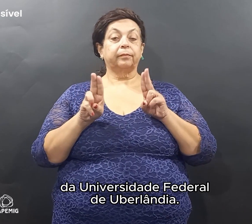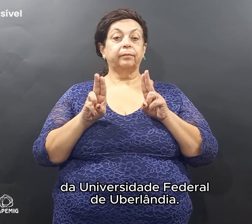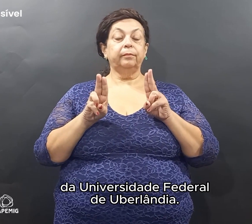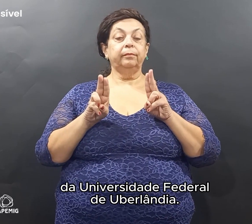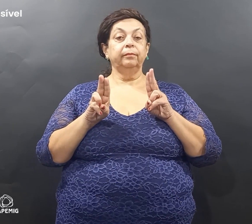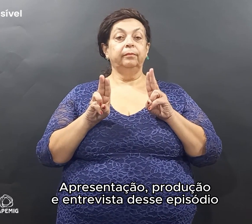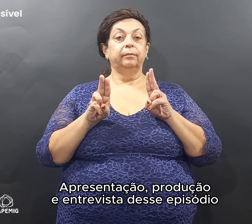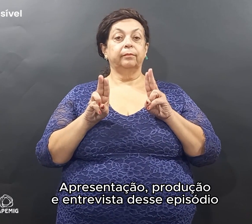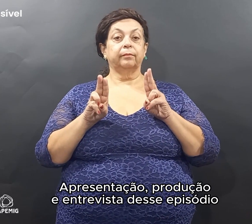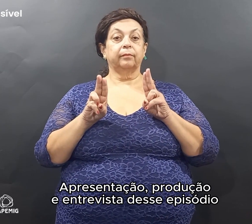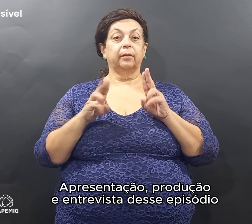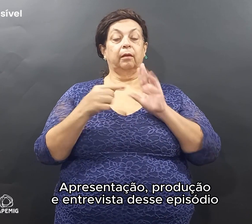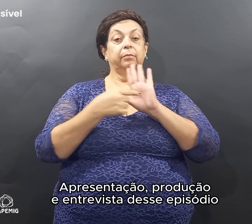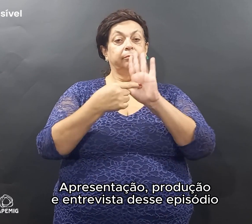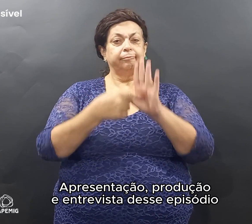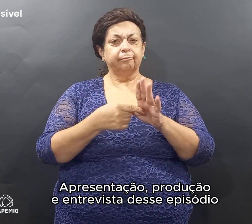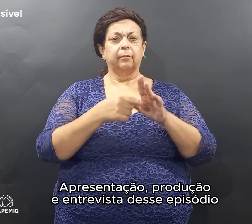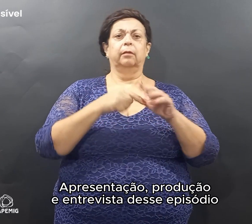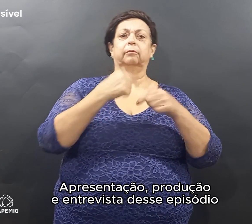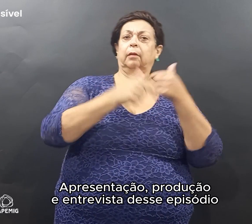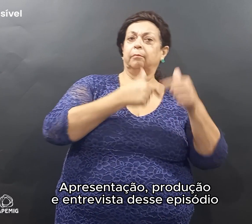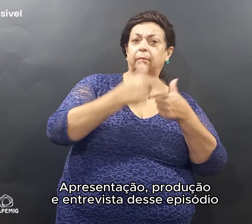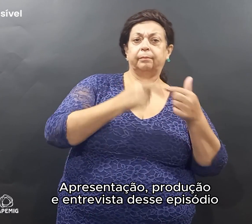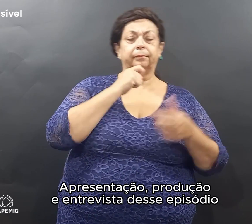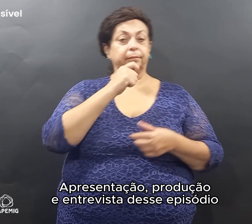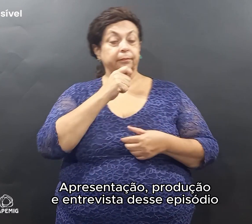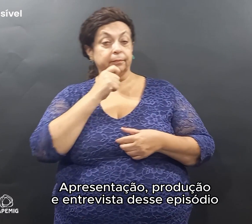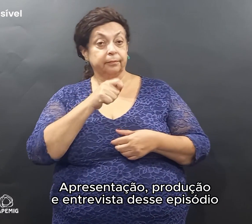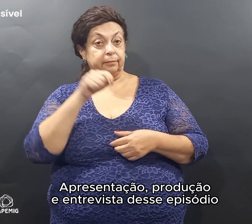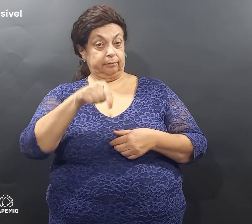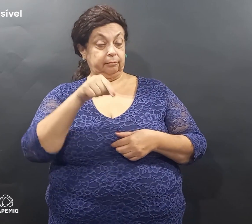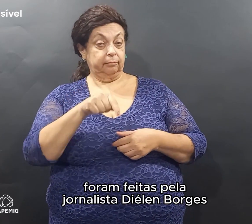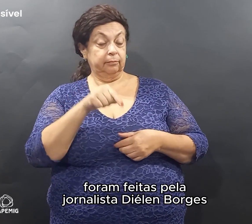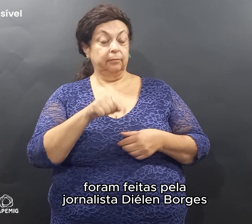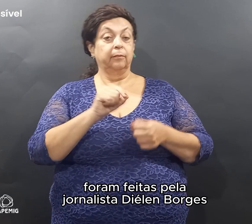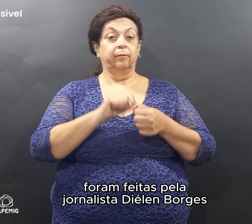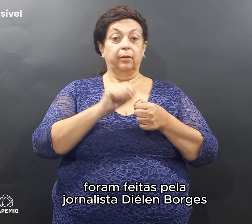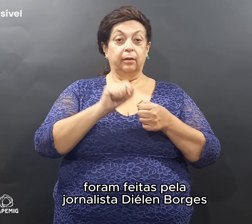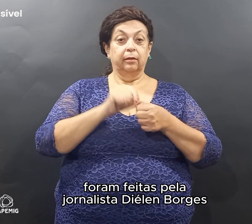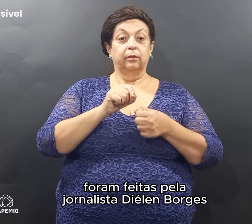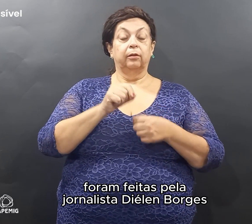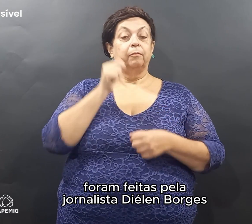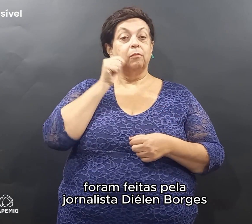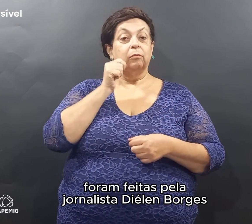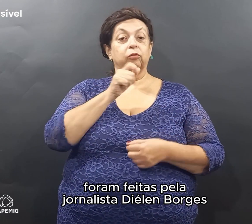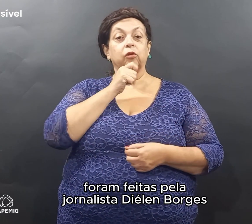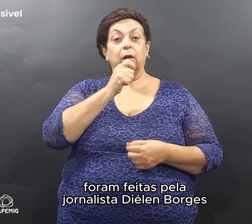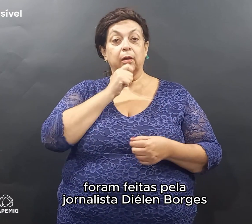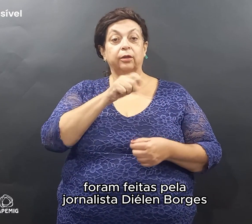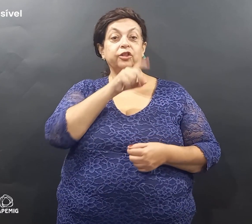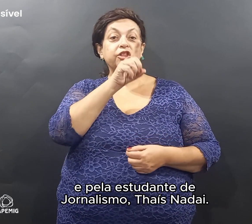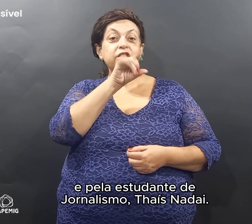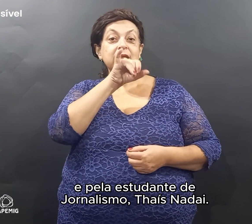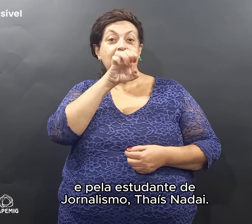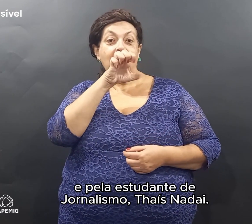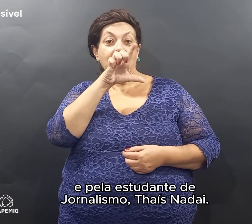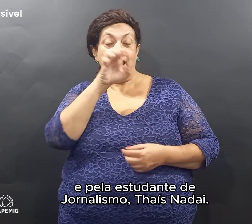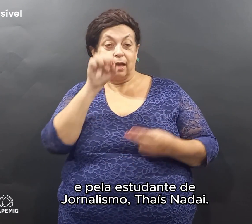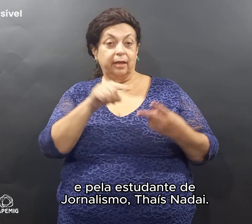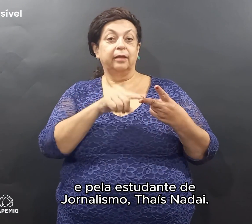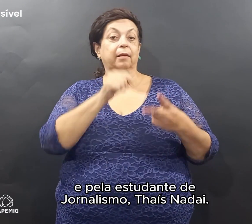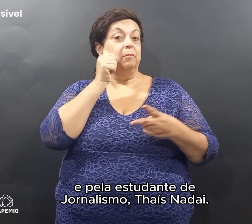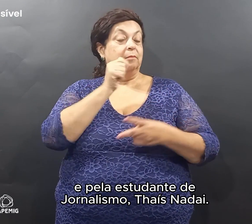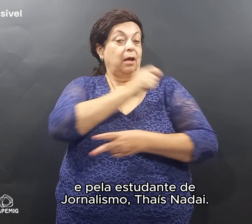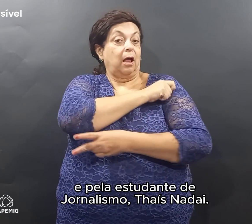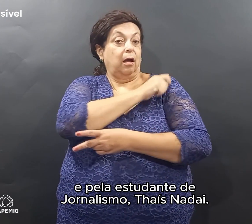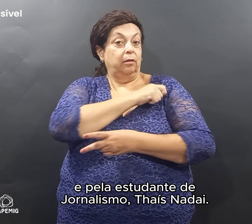Federal de Uberlândia. A apresentação, produção e entrevista desse episódio foram feitas pela jornalista Jelen Borges e pela estudante